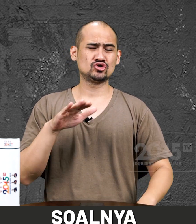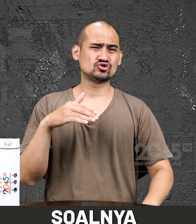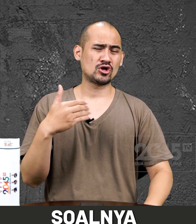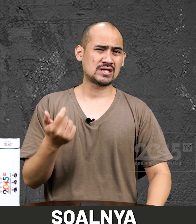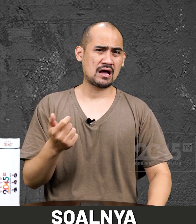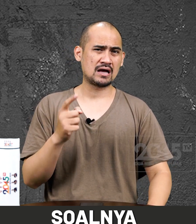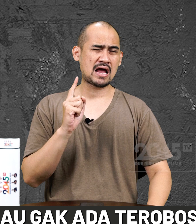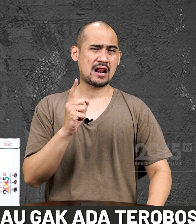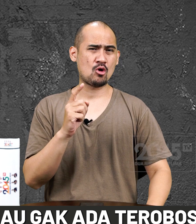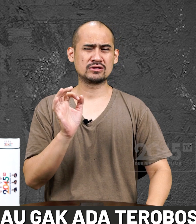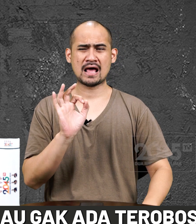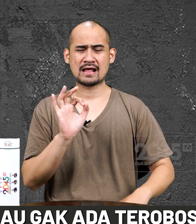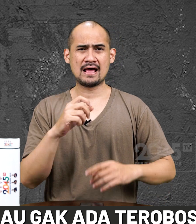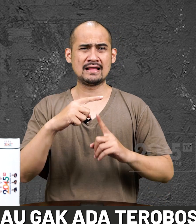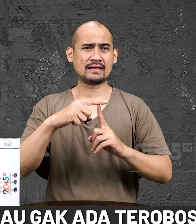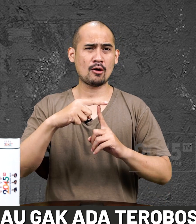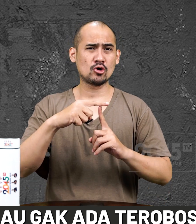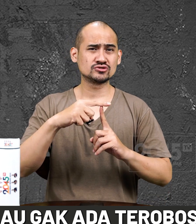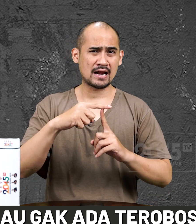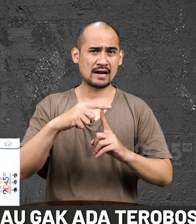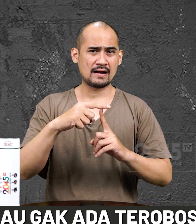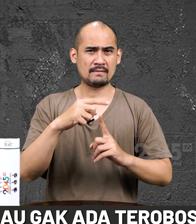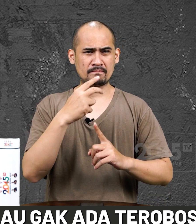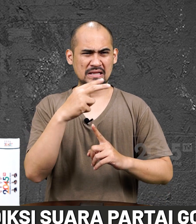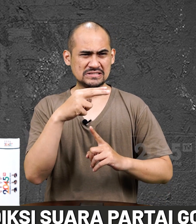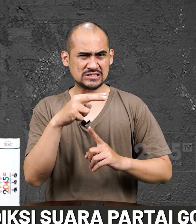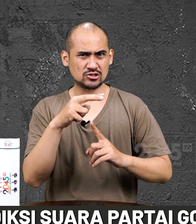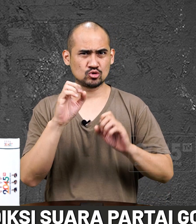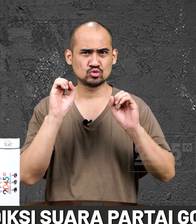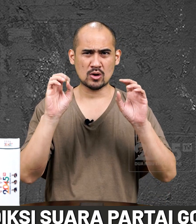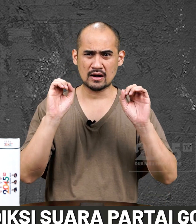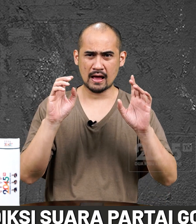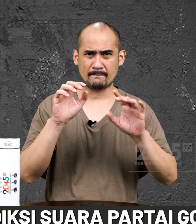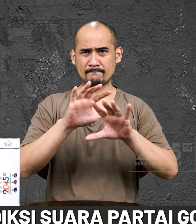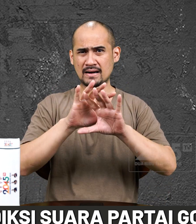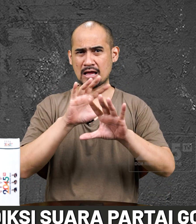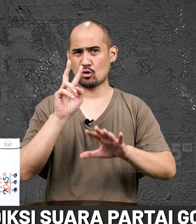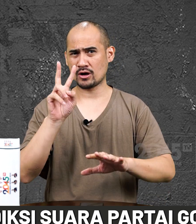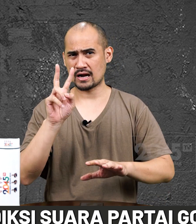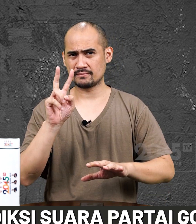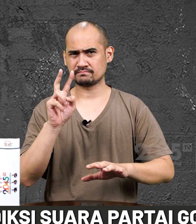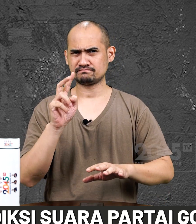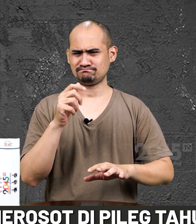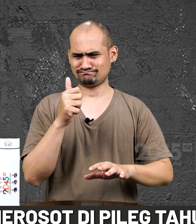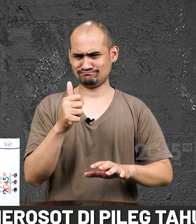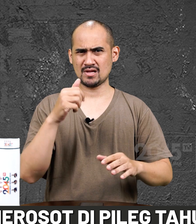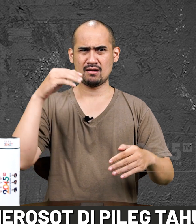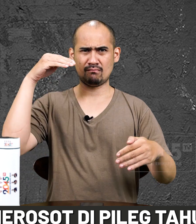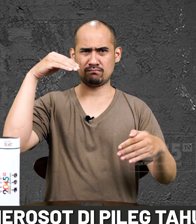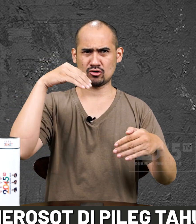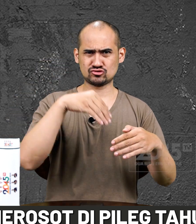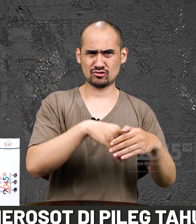Soalnya, kalau gak ada terobosan, diprediksi suara Partai Golkar bakal merosot di Pileg tahun